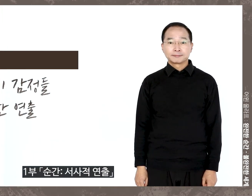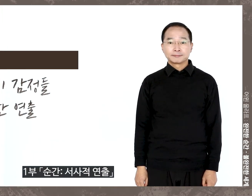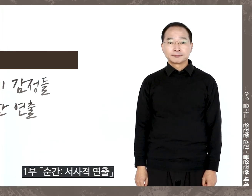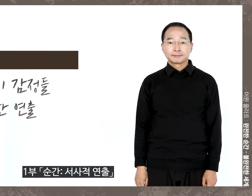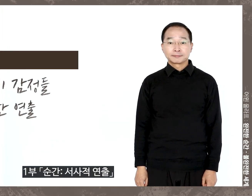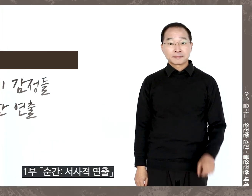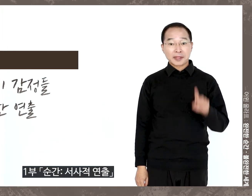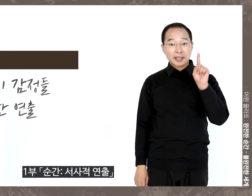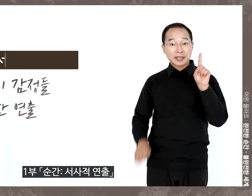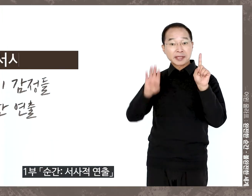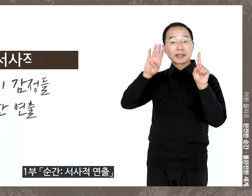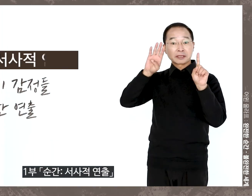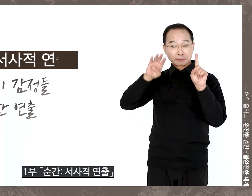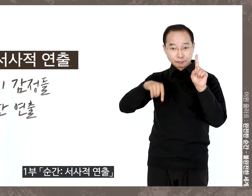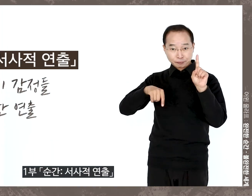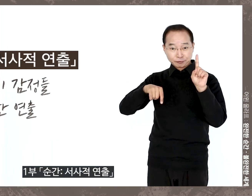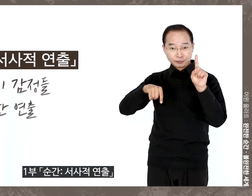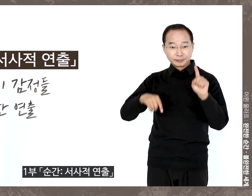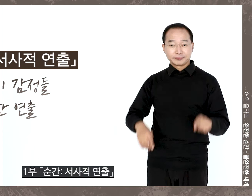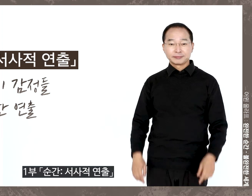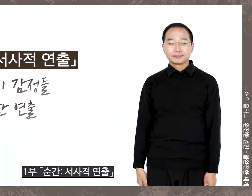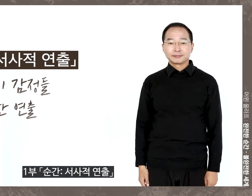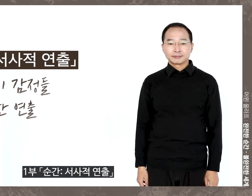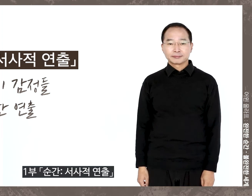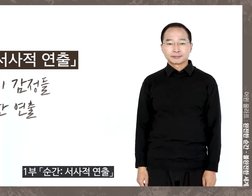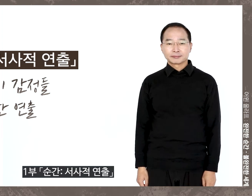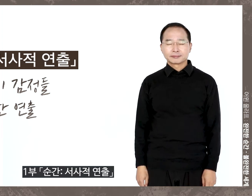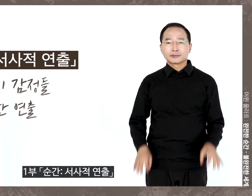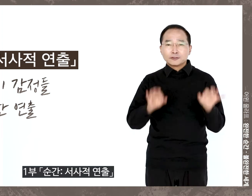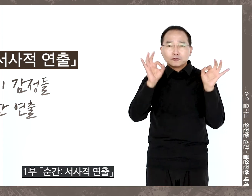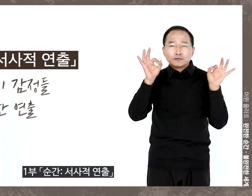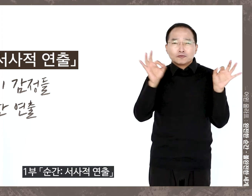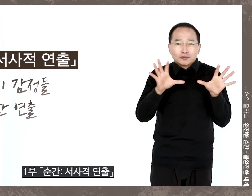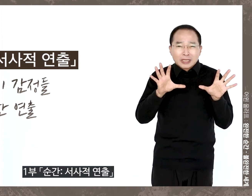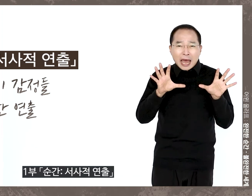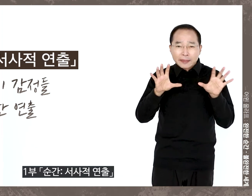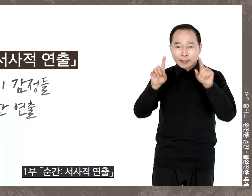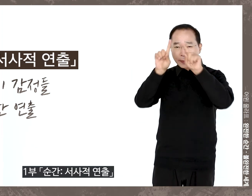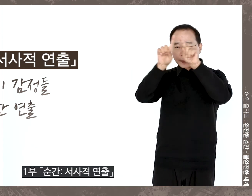일부 순간 서사적 연출.